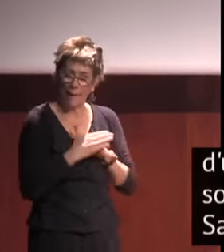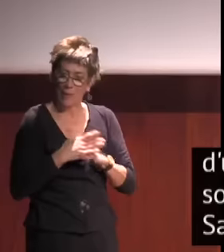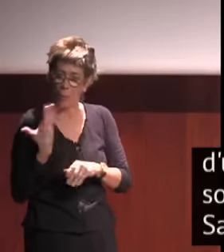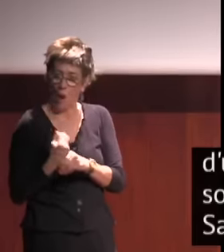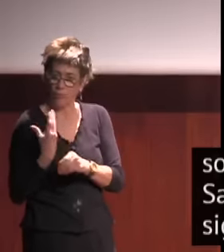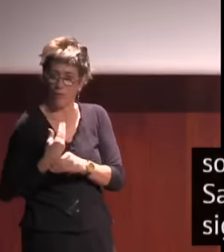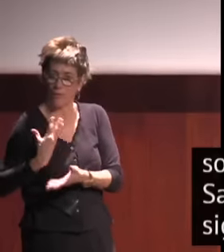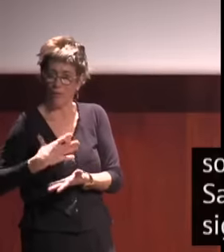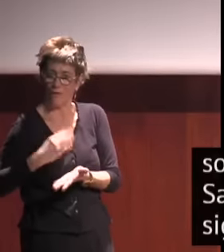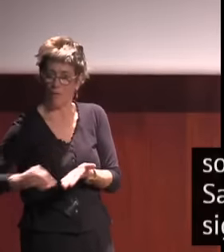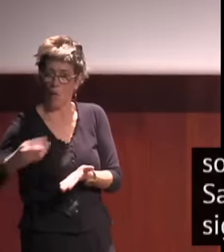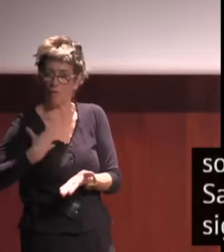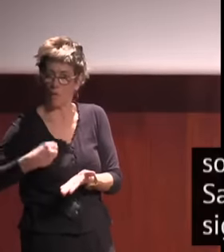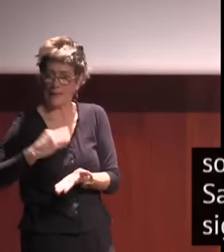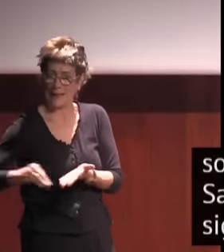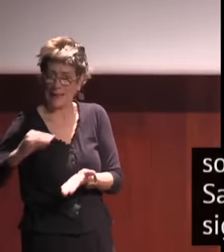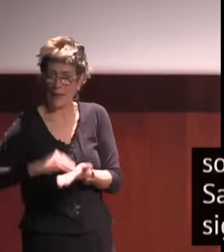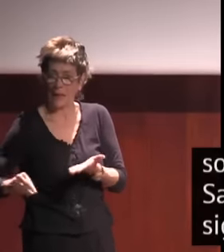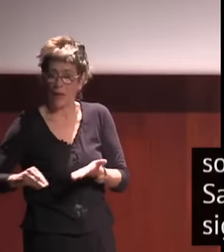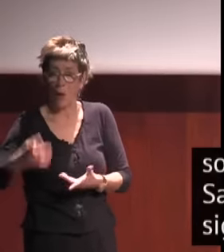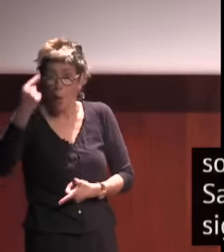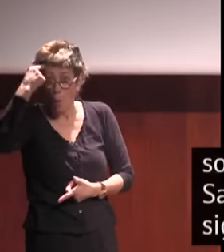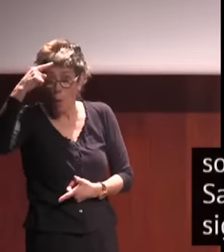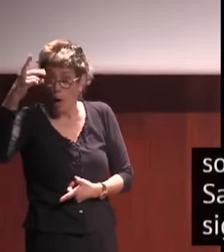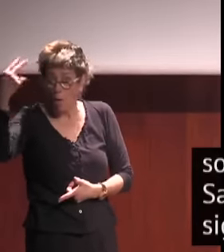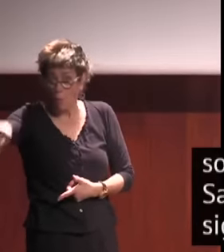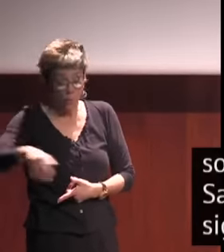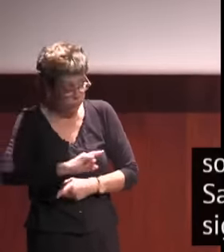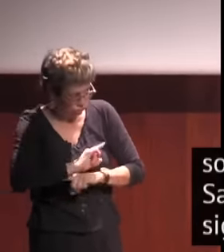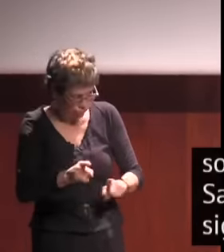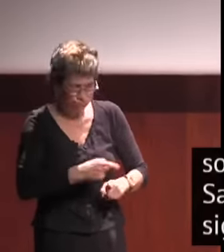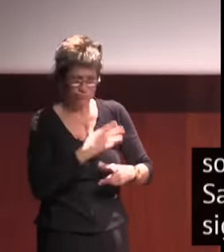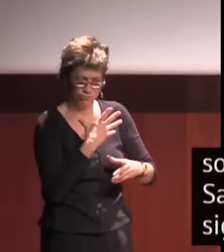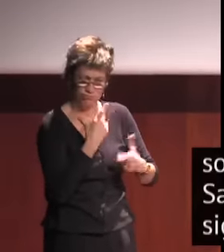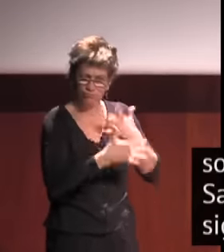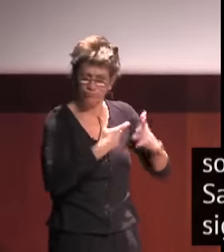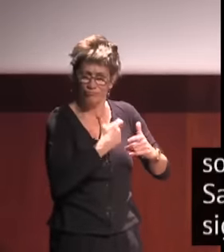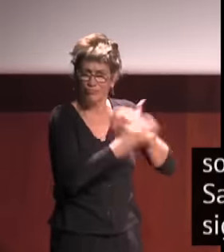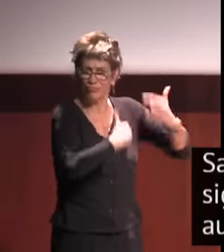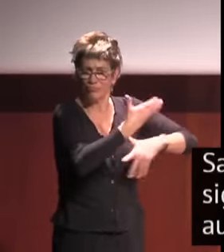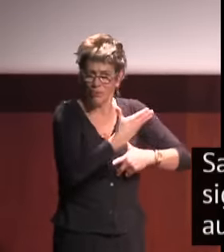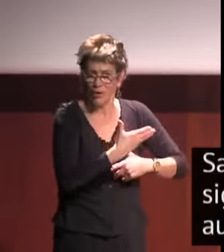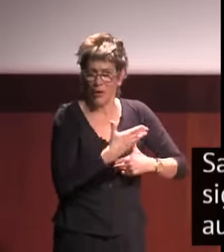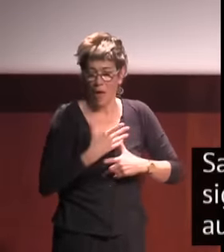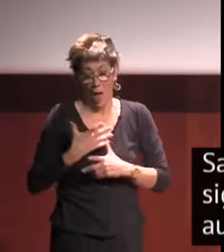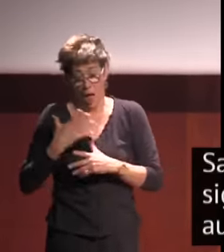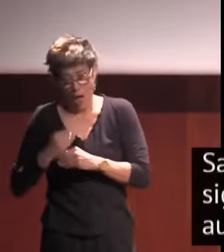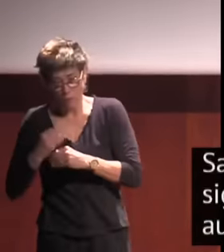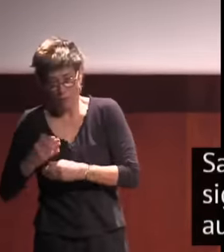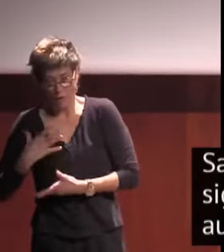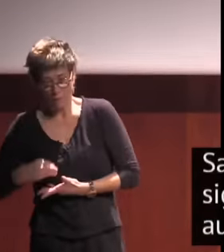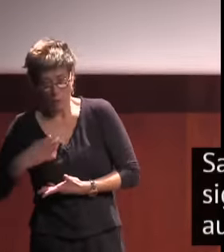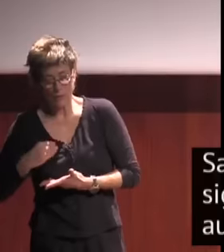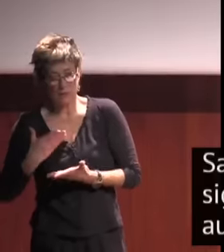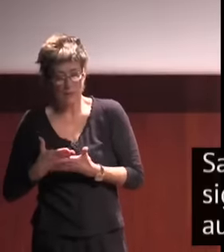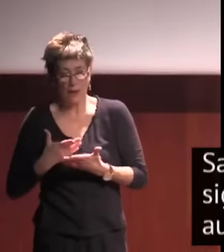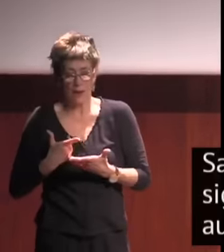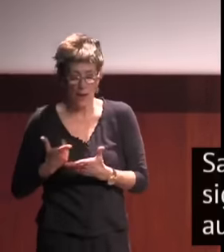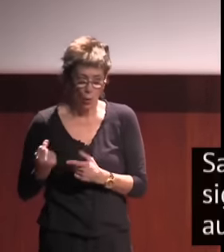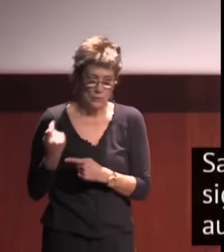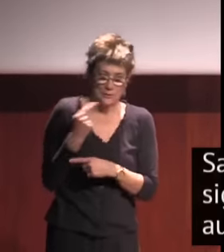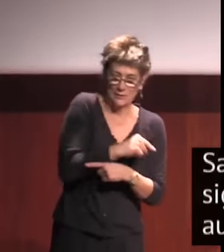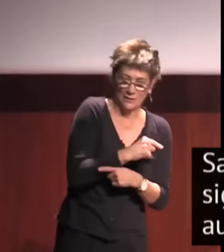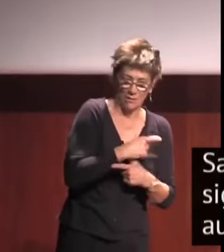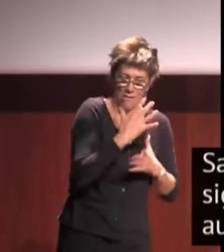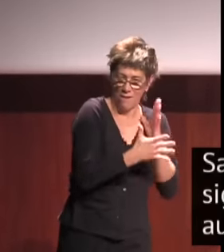écrit, contrairement aux idées reçues qui prévalent dans les instituts pour sourds. En apprenant le français, j'ai de plus étrangement progressé dans ma